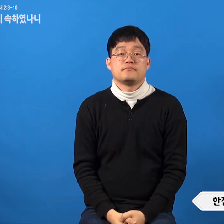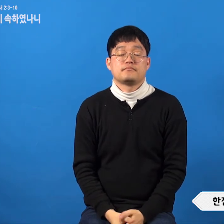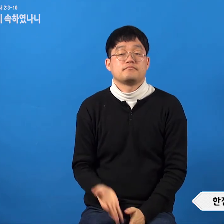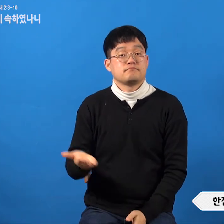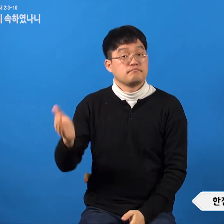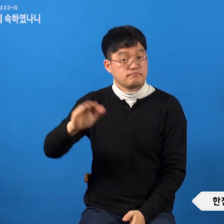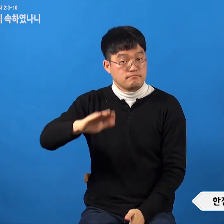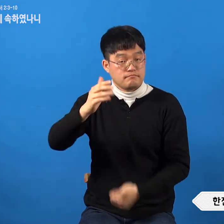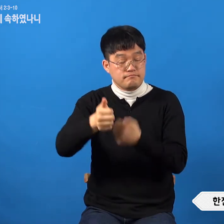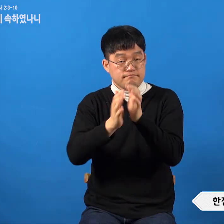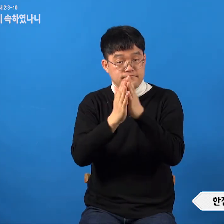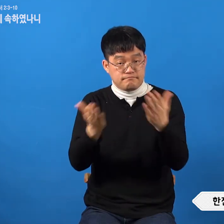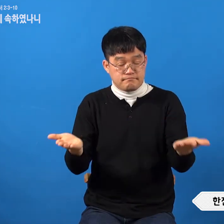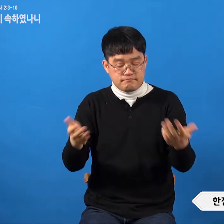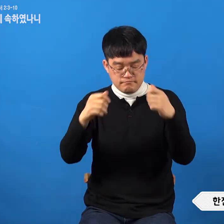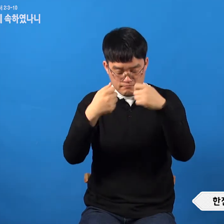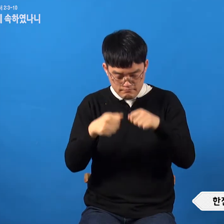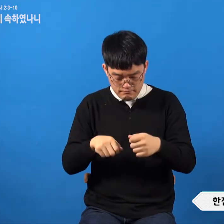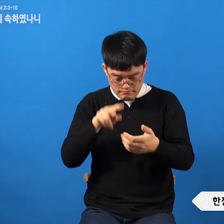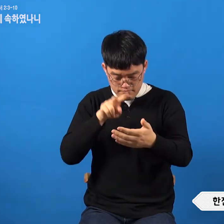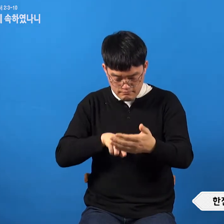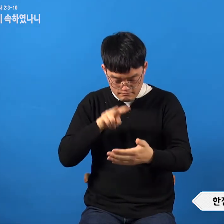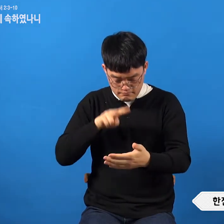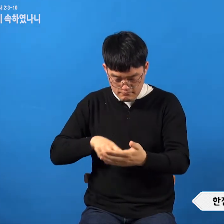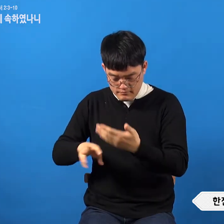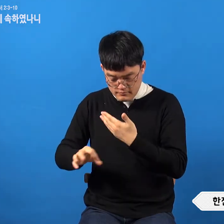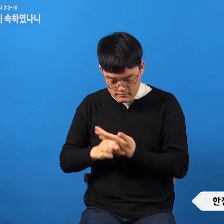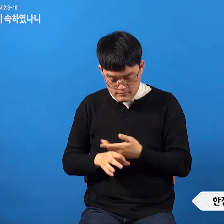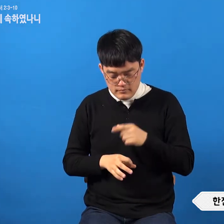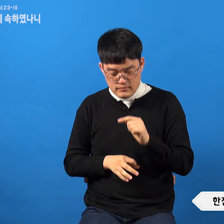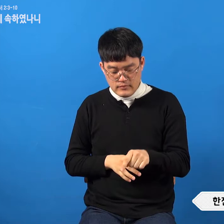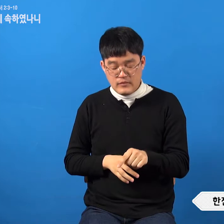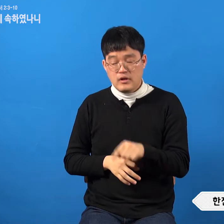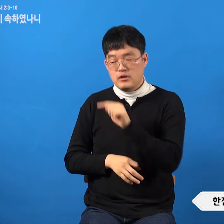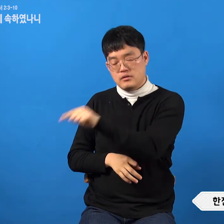그런데 성경 자세히 보면 칼빈주의가 맞습니다.